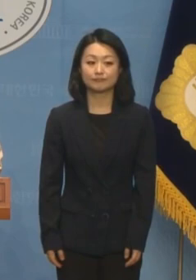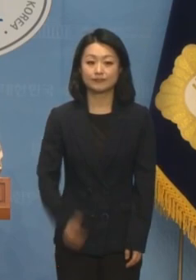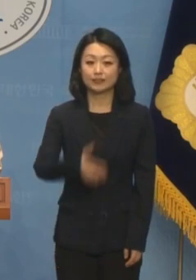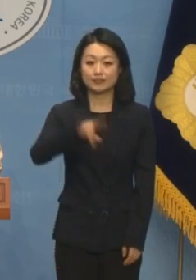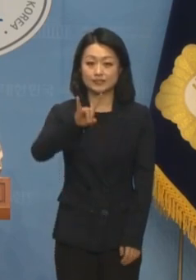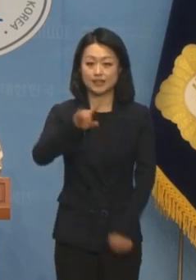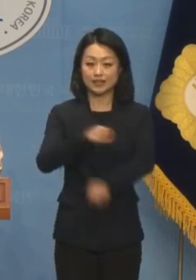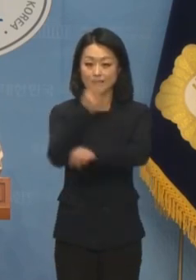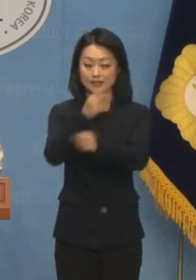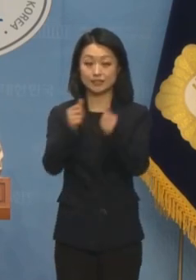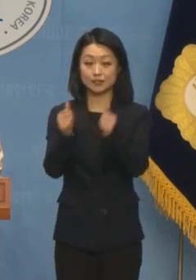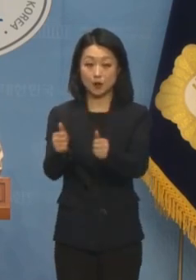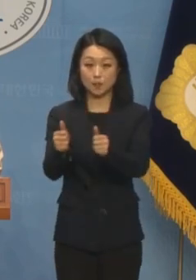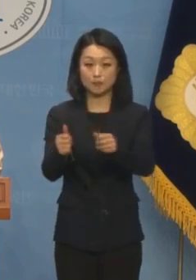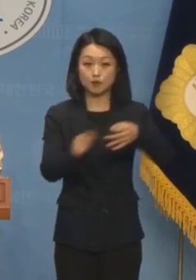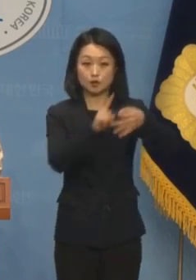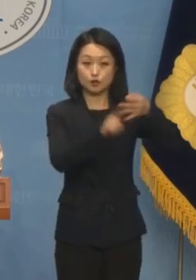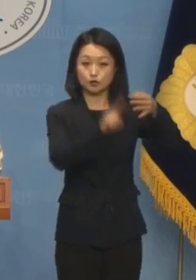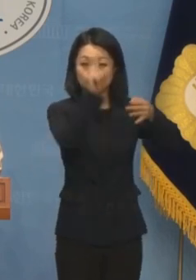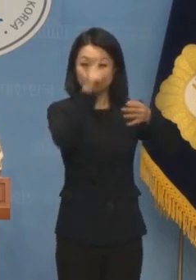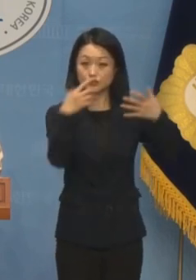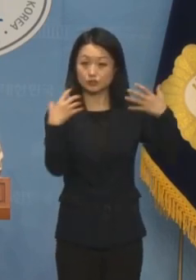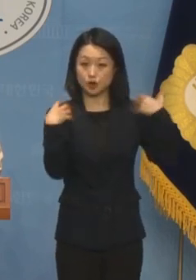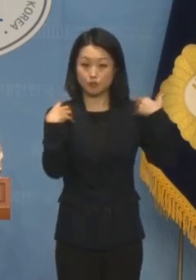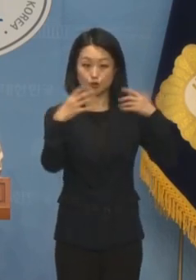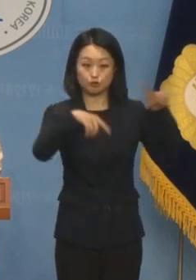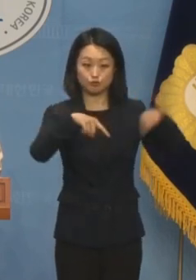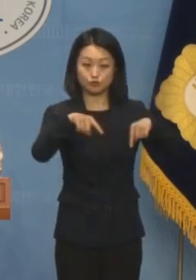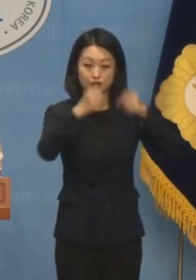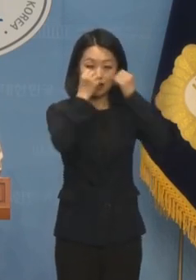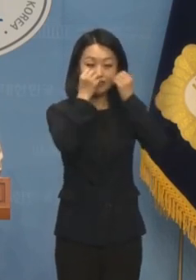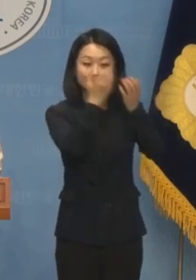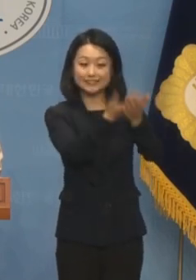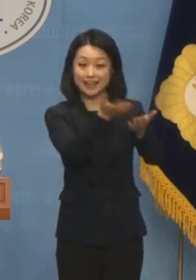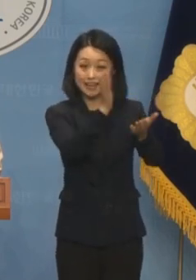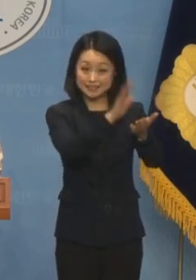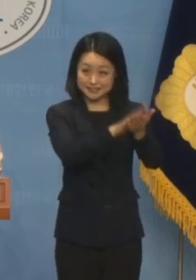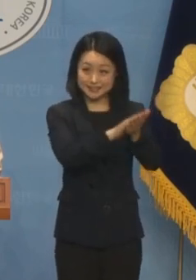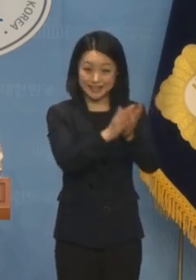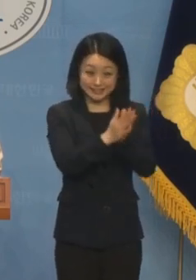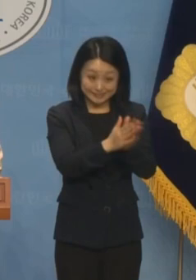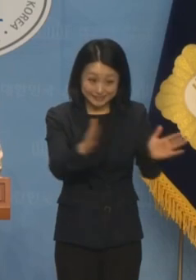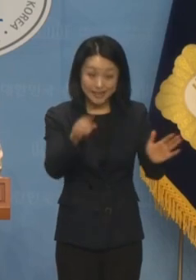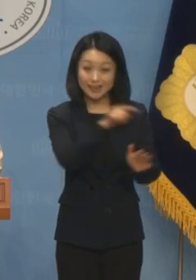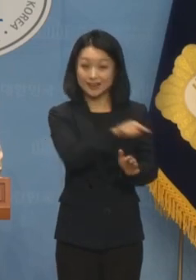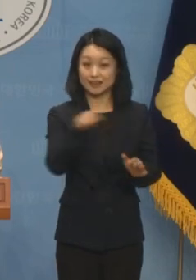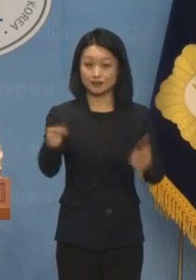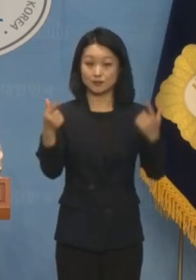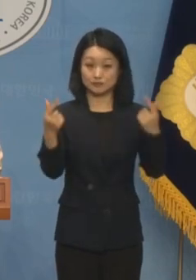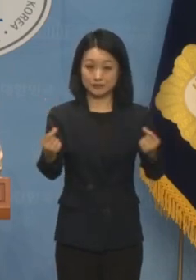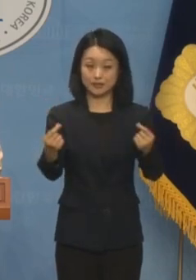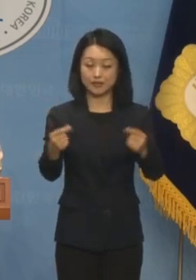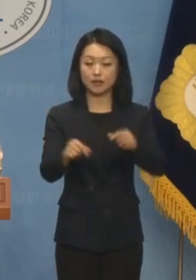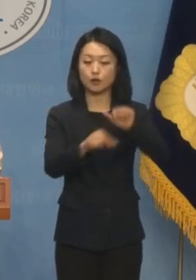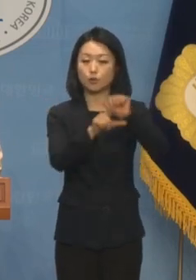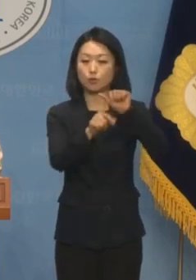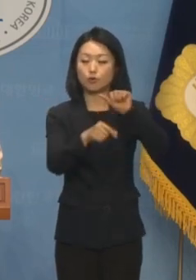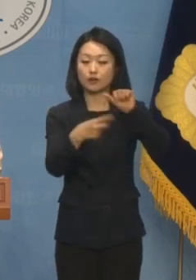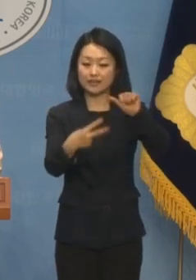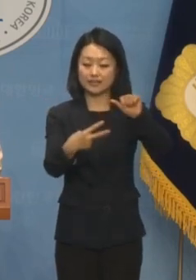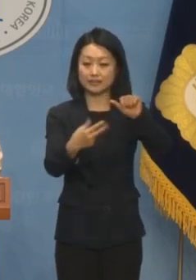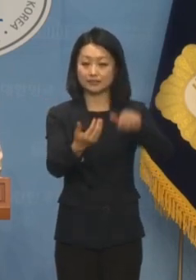최상병 특검, 윤석열 정권의 국정 쇄신의 시작입니다. 오는 5월 2일